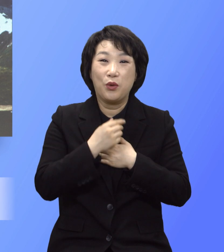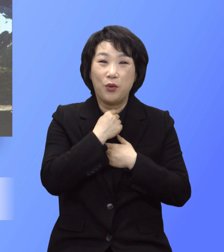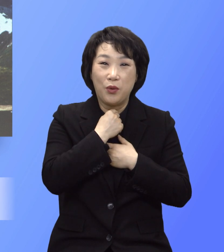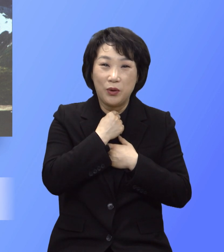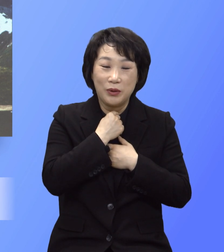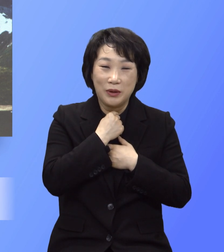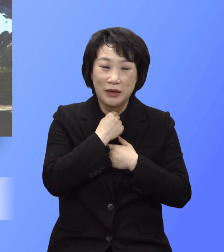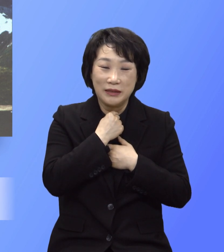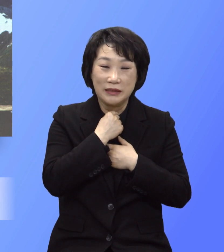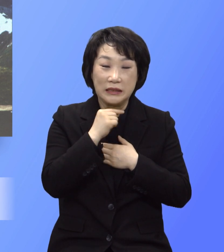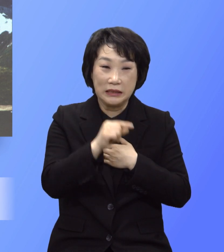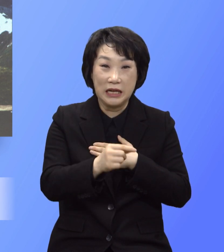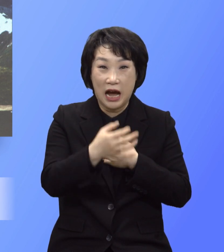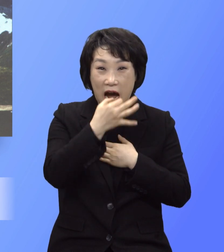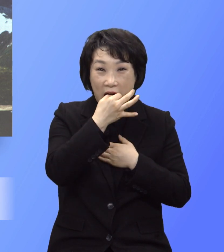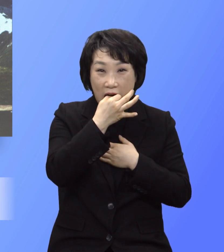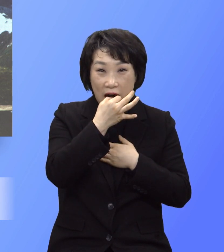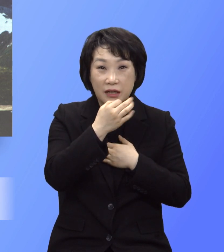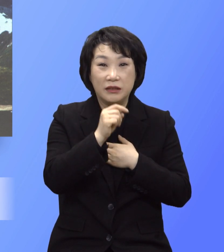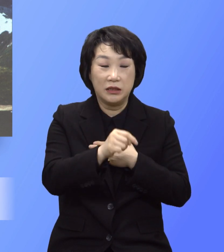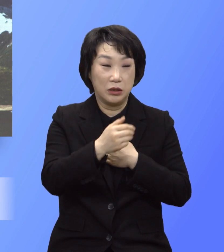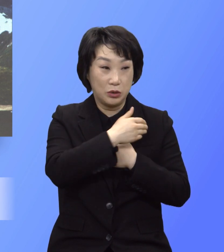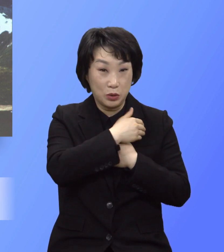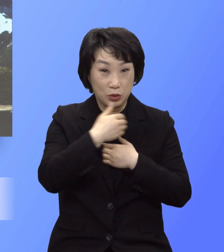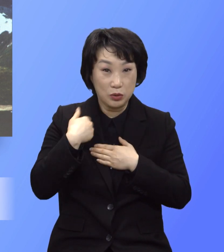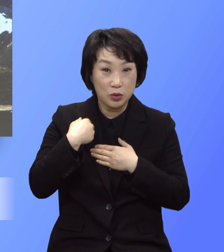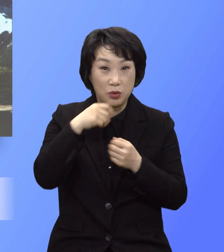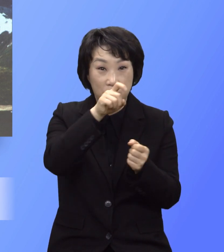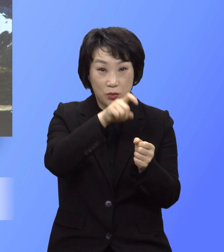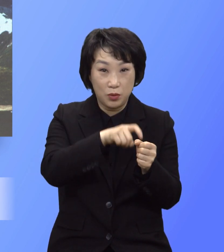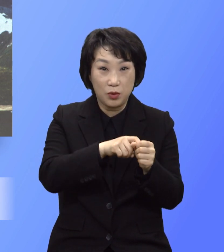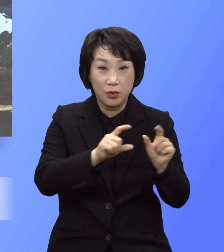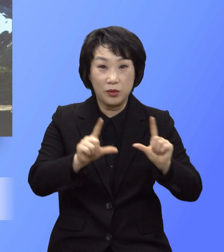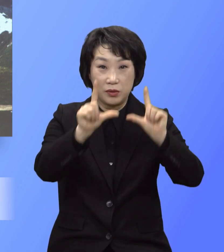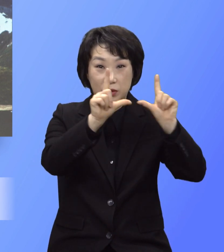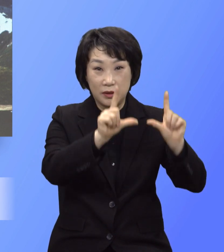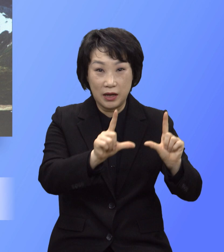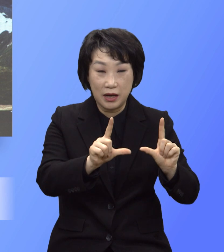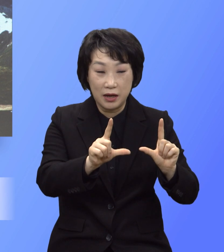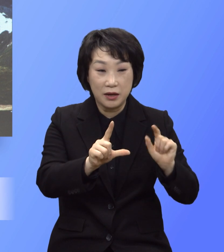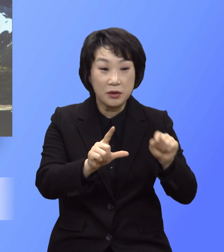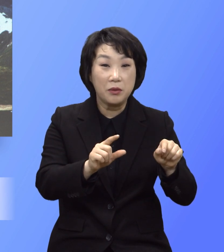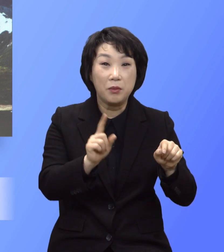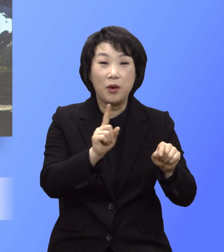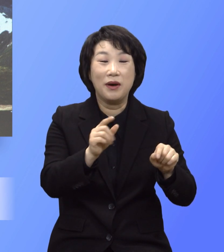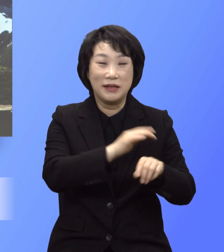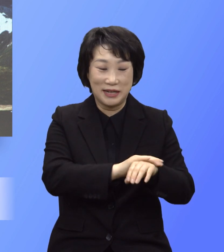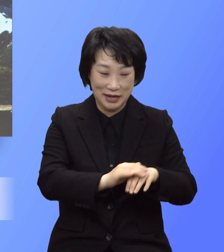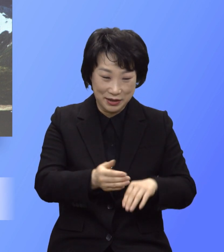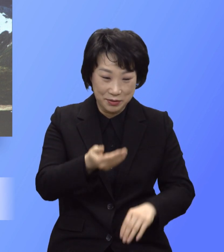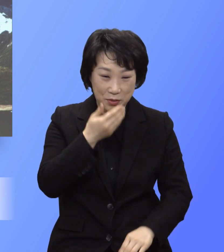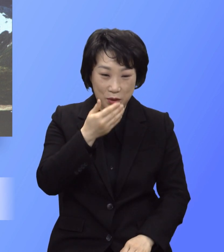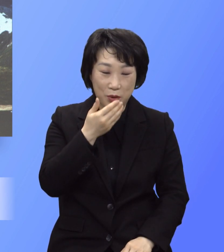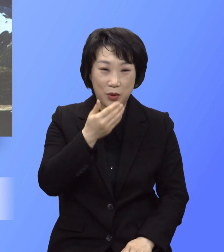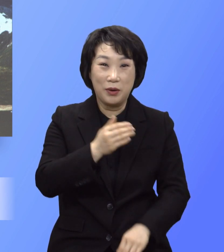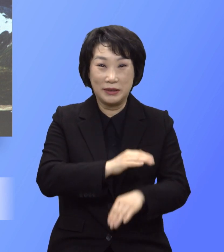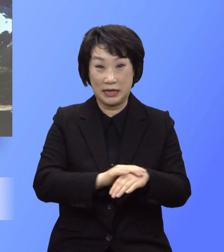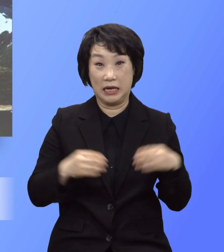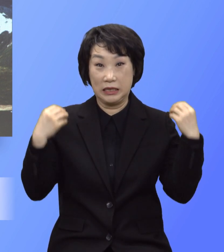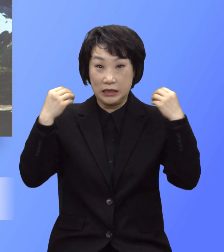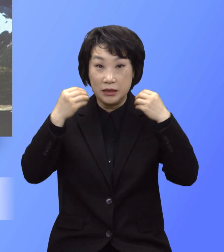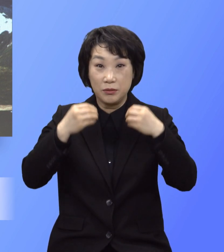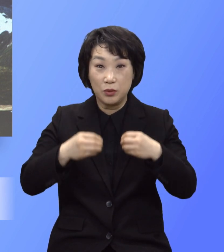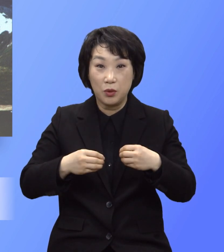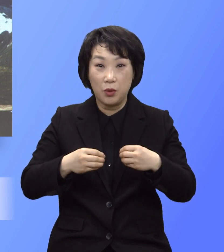원하는 정욕의 요구대로 잘 먹고 잘